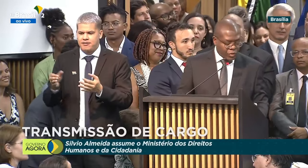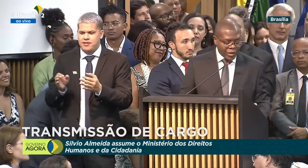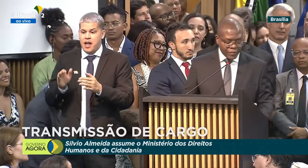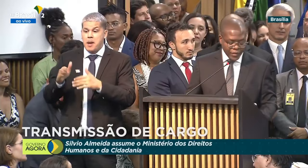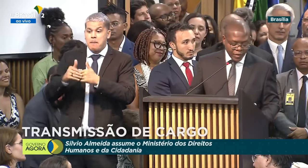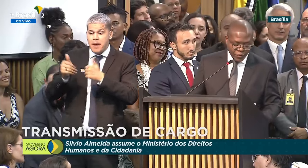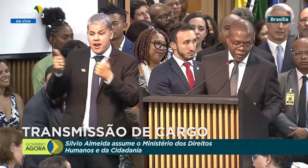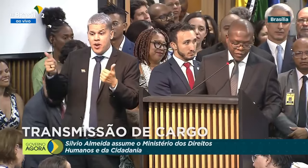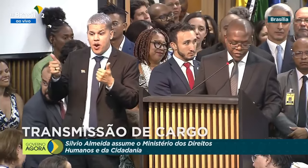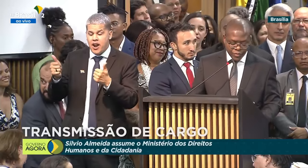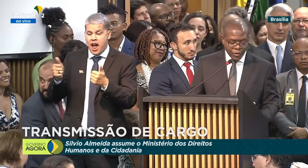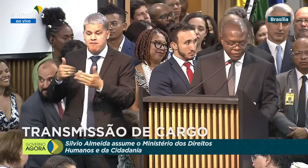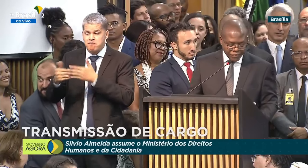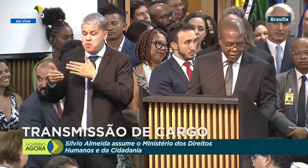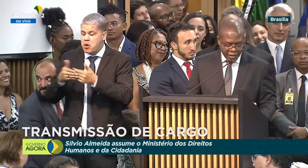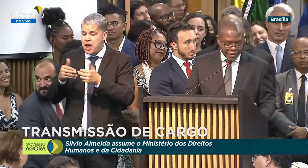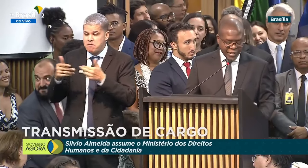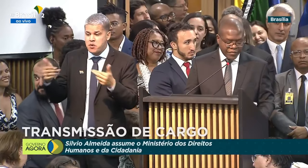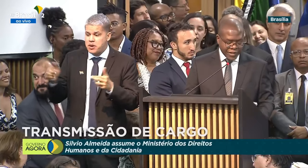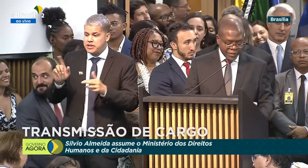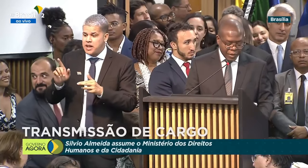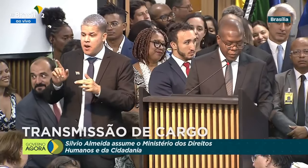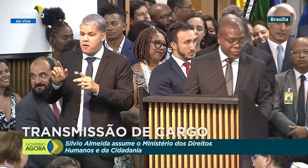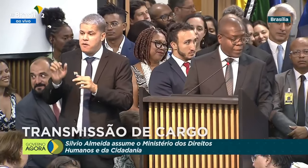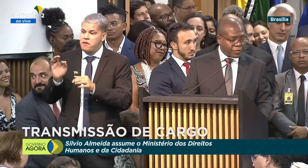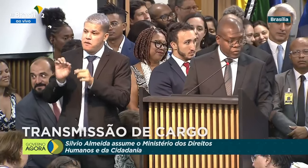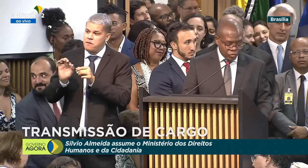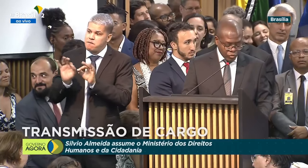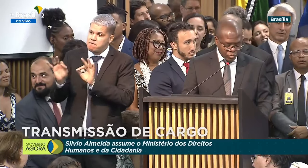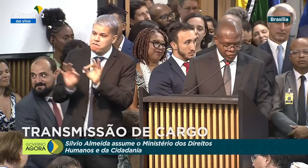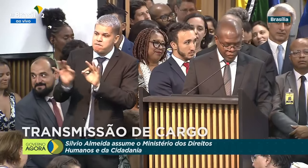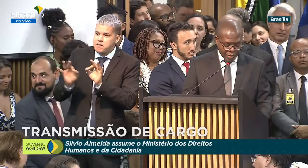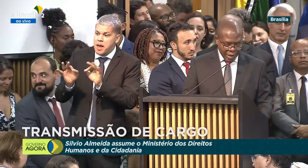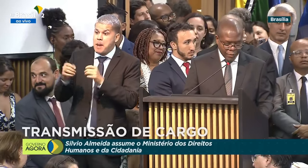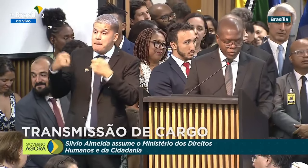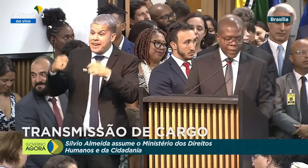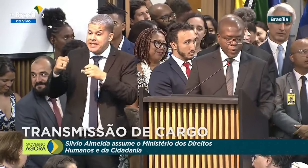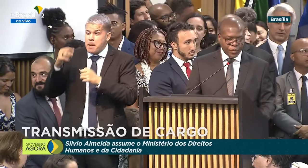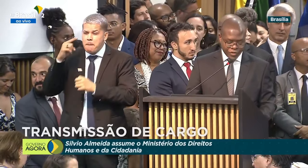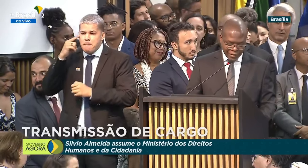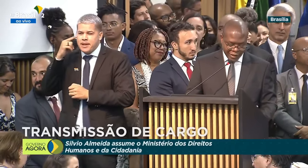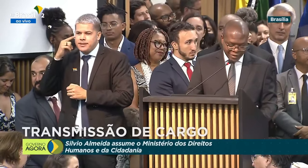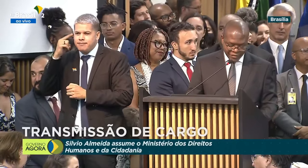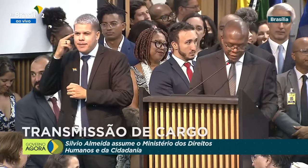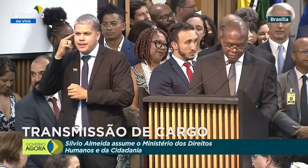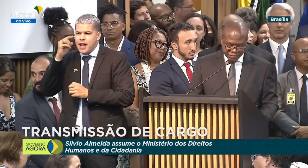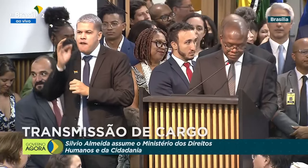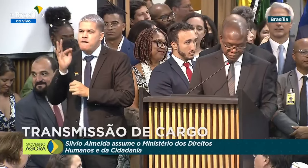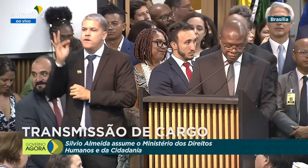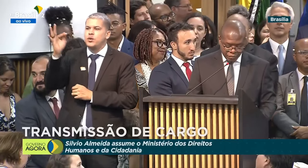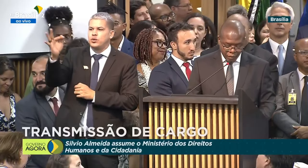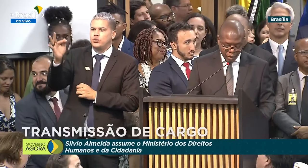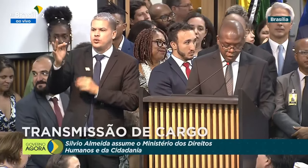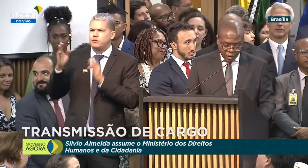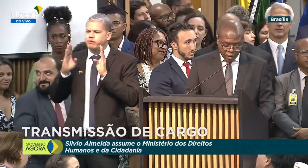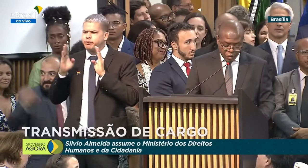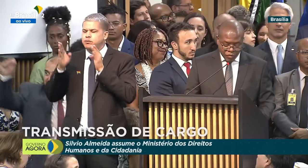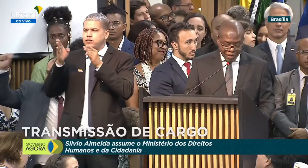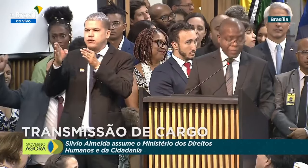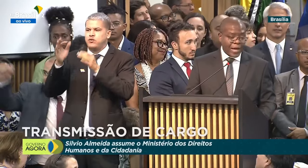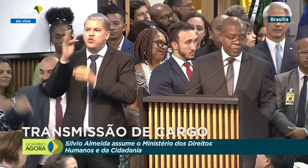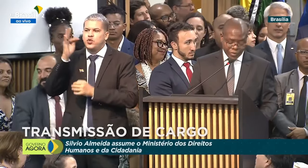aquilo que outrora foram feito de bom significa também apontar para o futuro apontar para um projeto que ainda vem